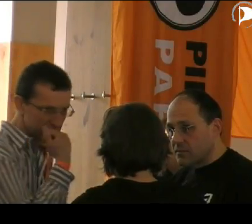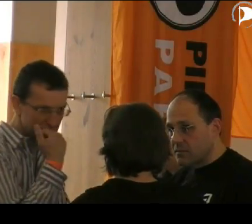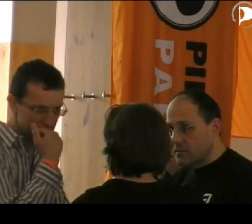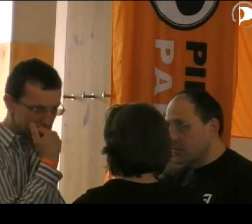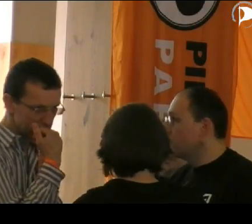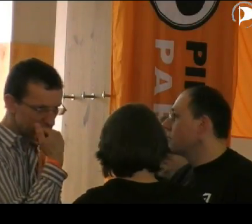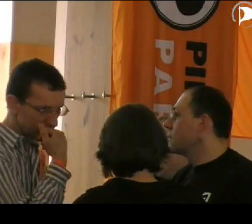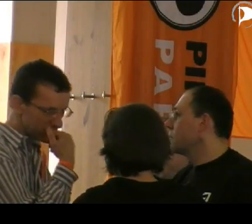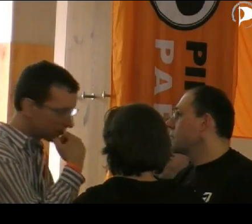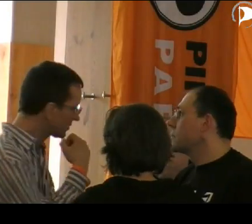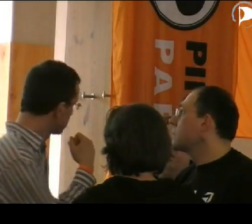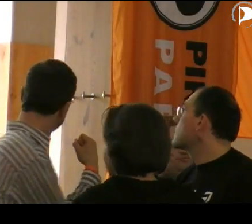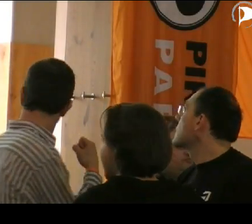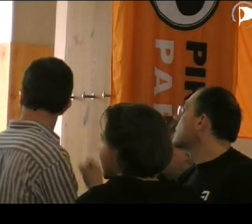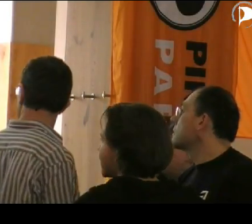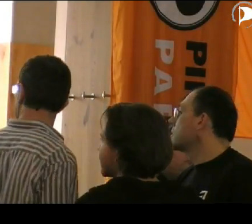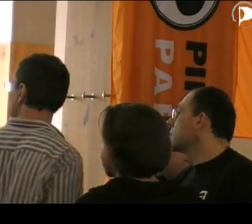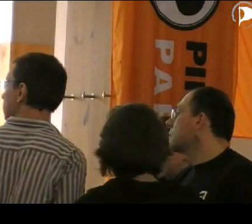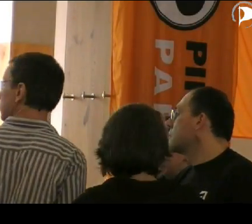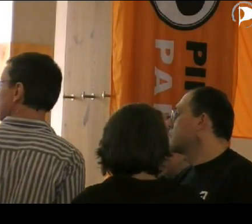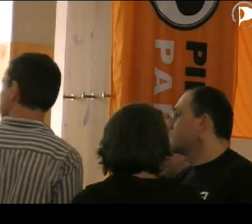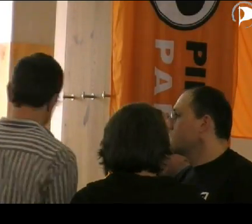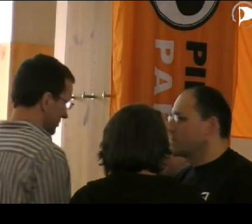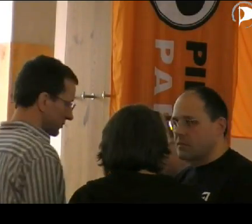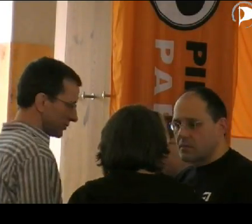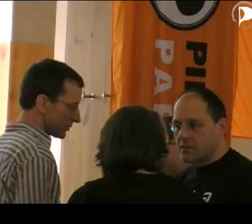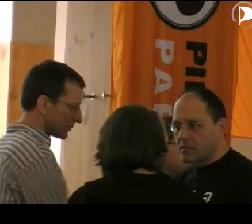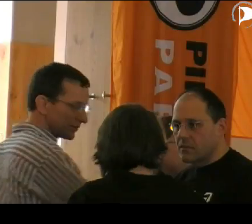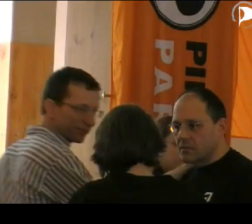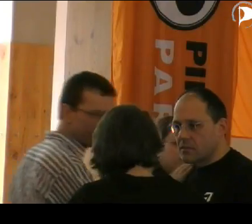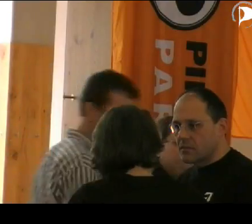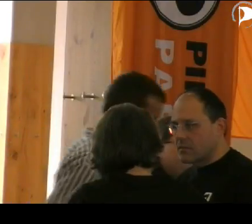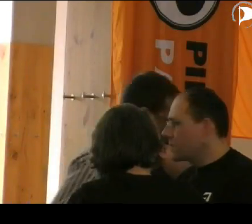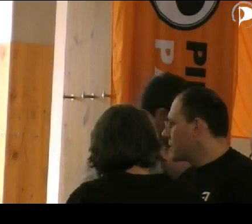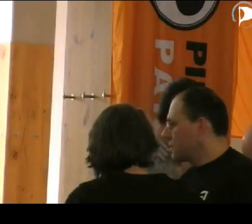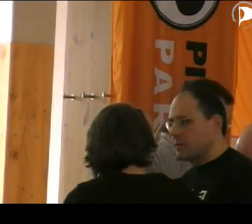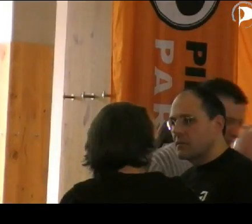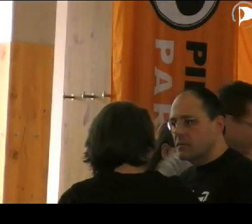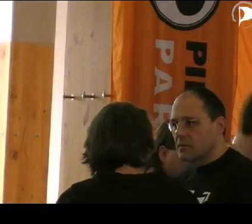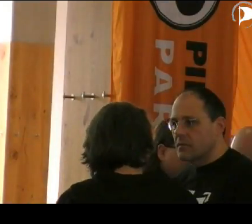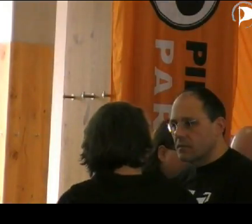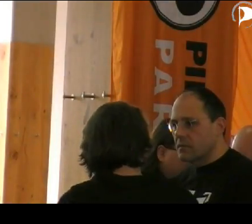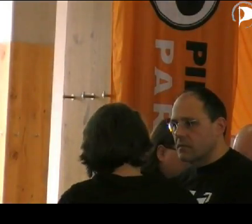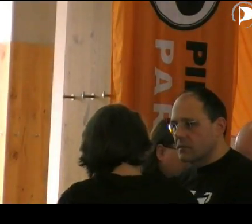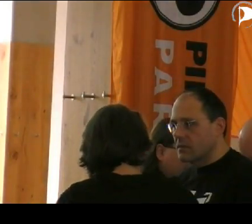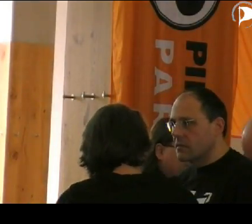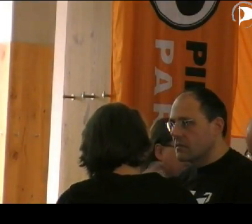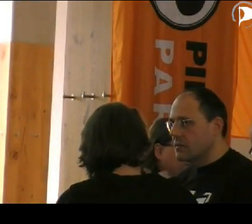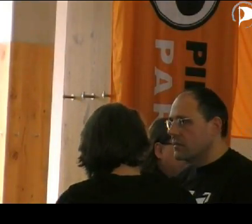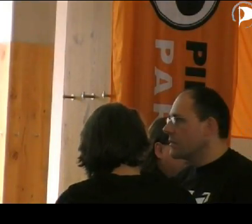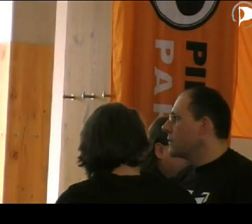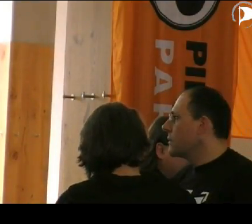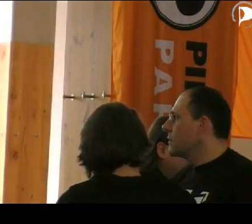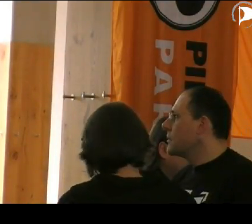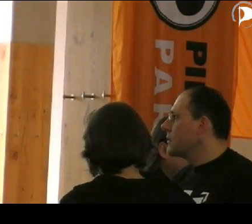hallo zusammen also für die nachbesetzung reich ich bin langsam setzen wir einen tick weiter machen können